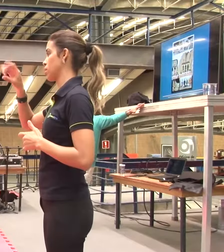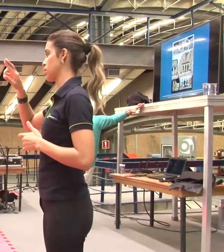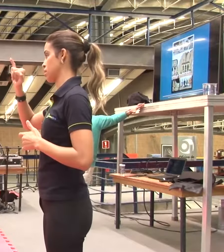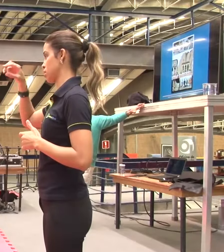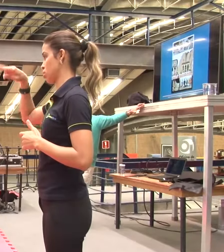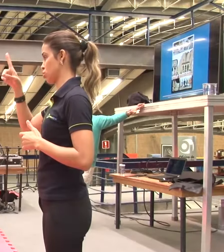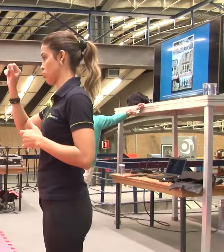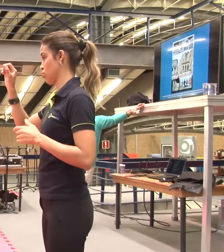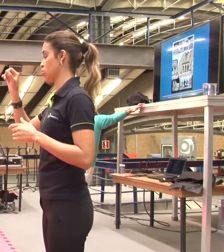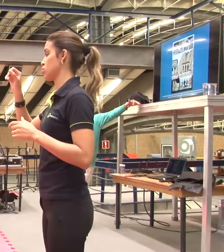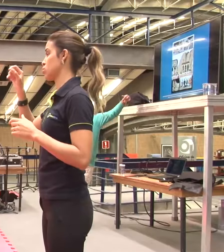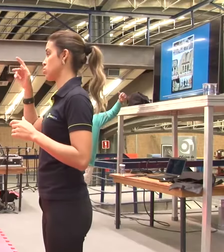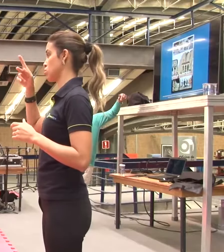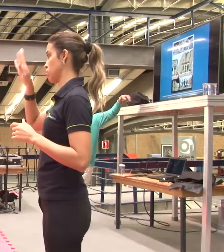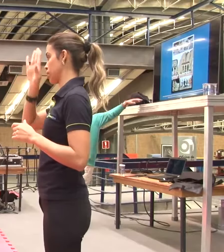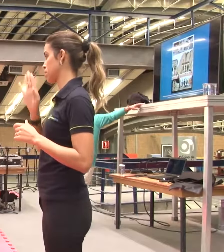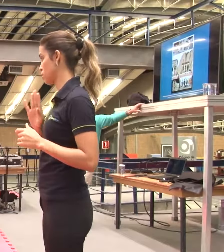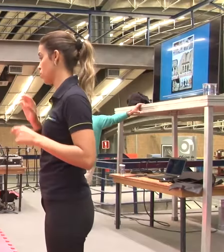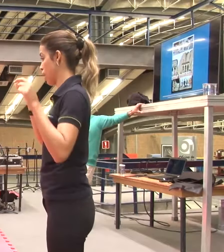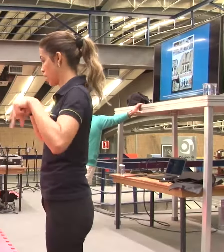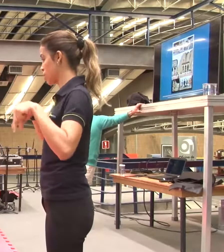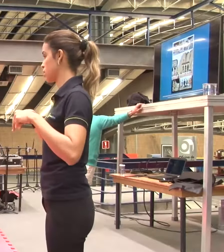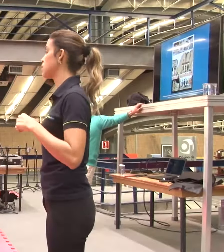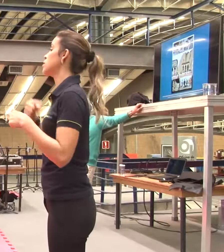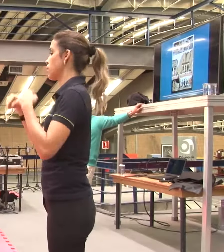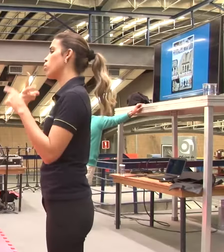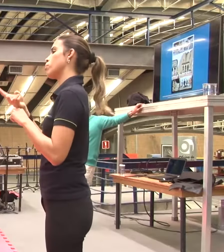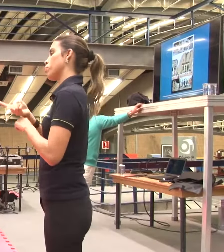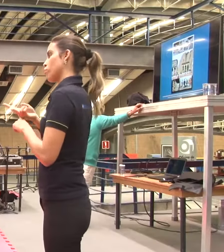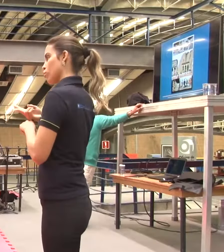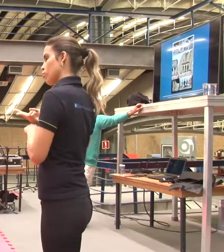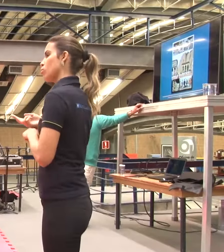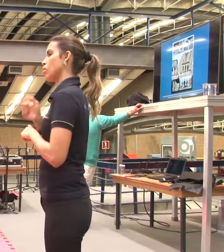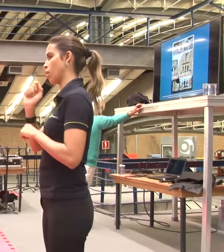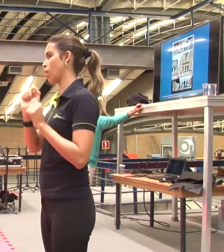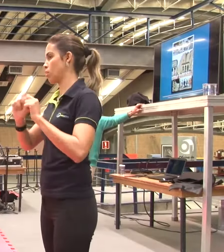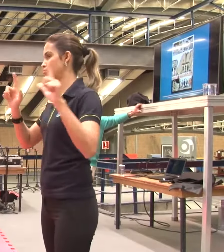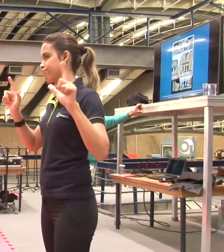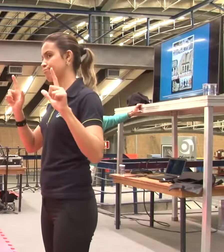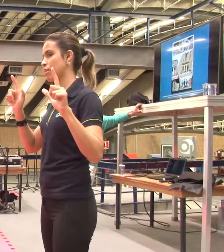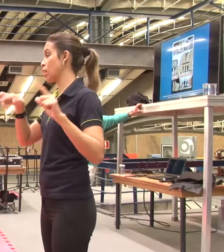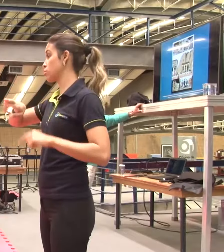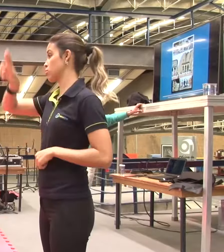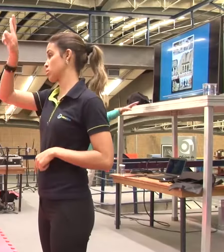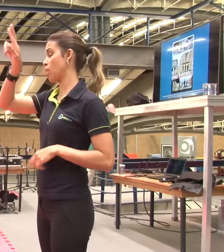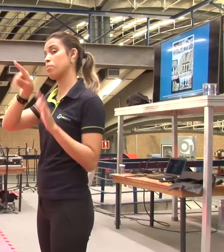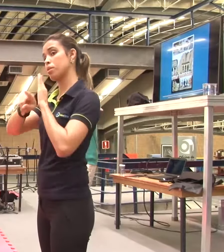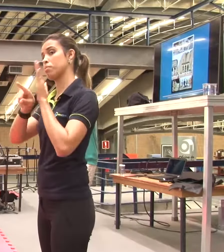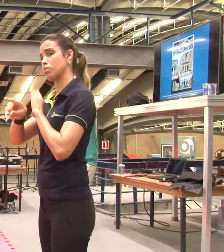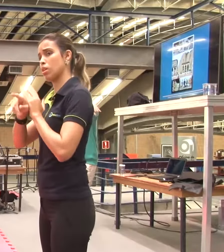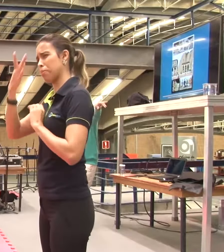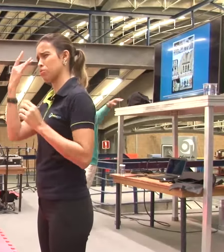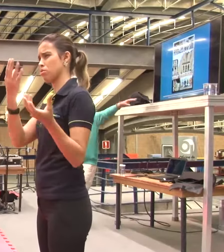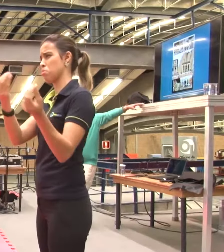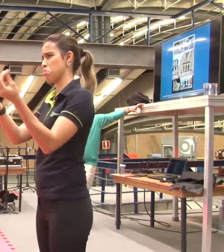né? Aqui. Depois procurem os monitores da biblioteca. Tem um monte de gente